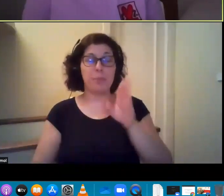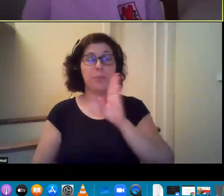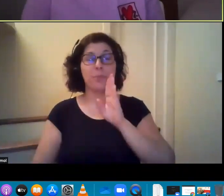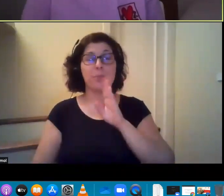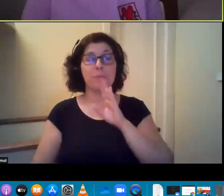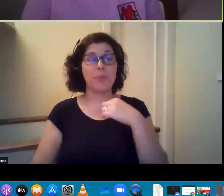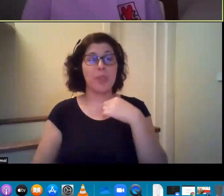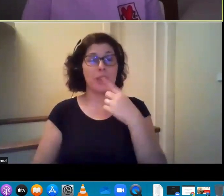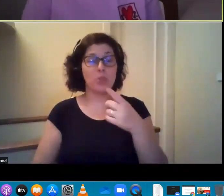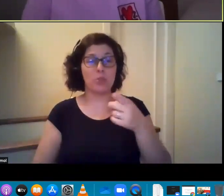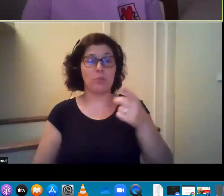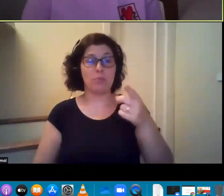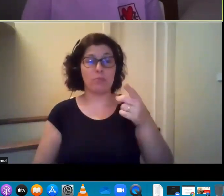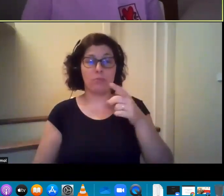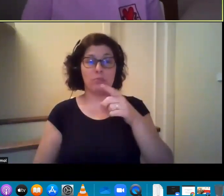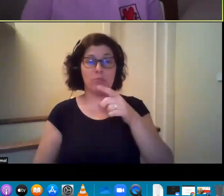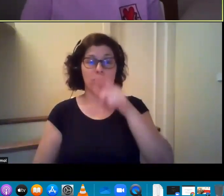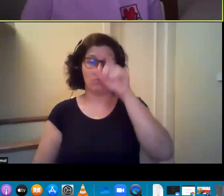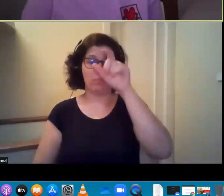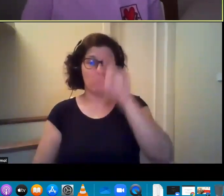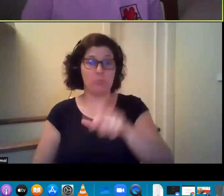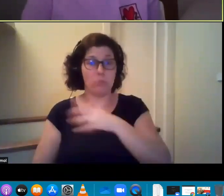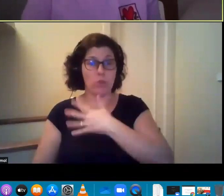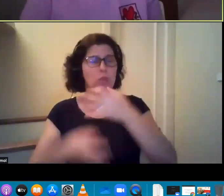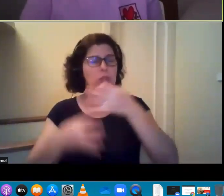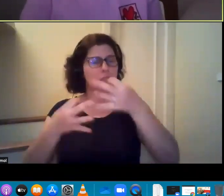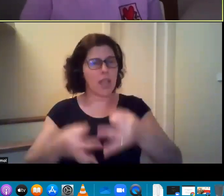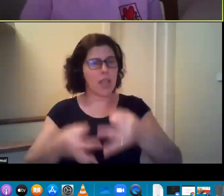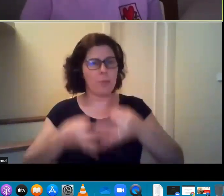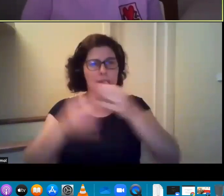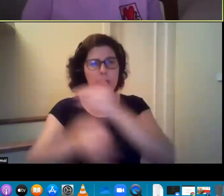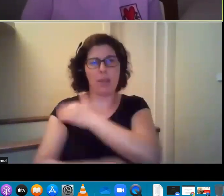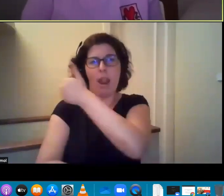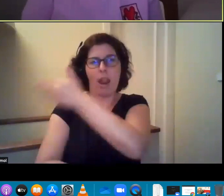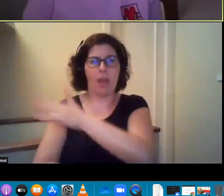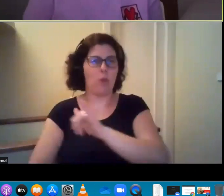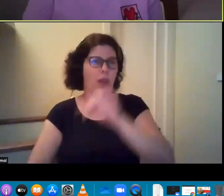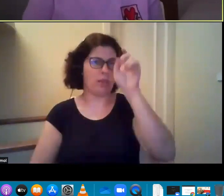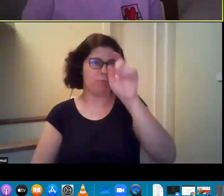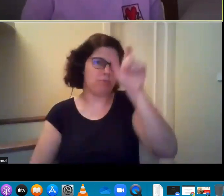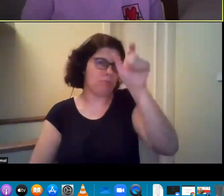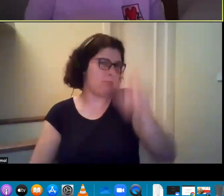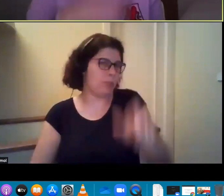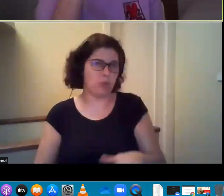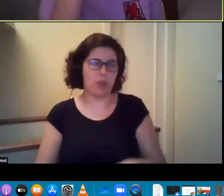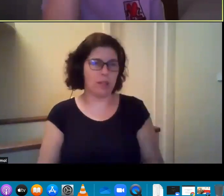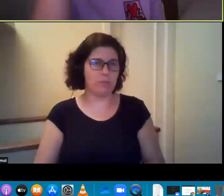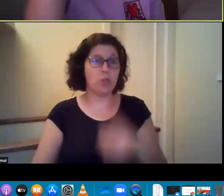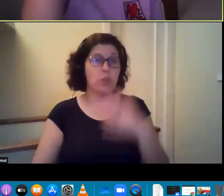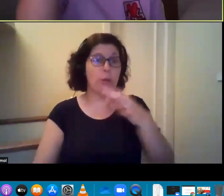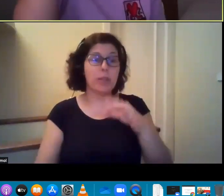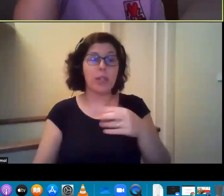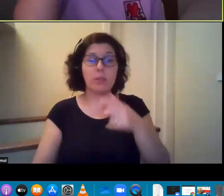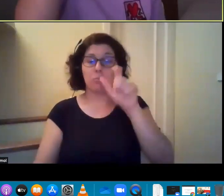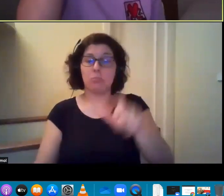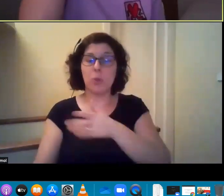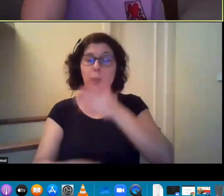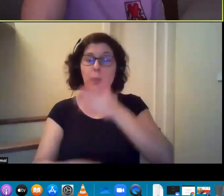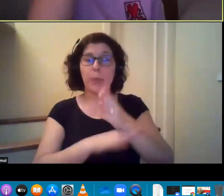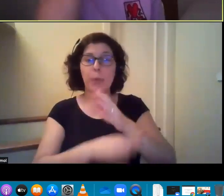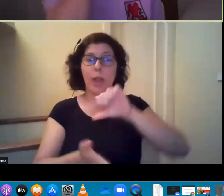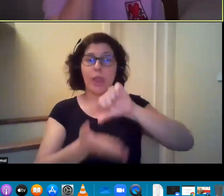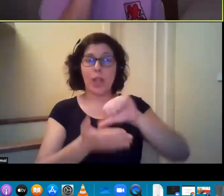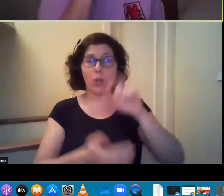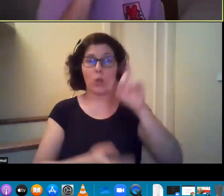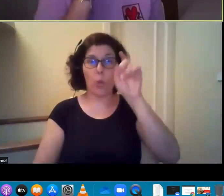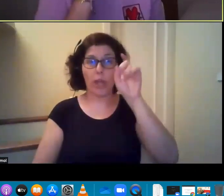estar acompañados de alguien en el aula, siempre. Lo normal es que cuando acudáis al centro educativo os dirijáis o